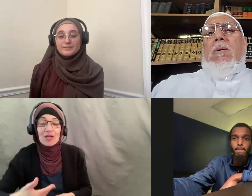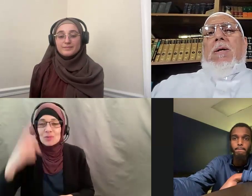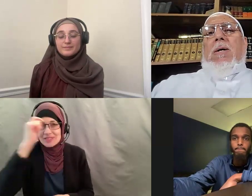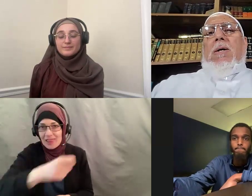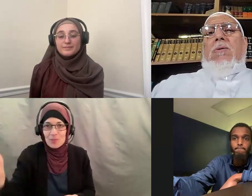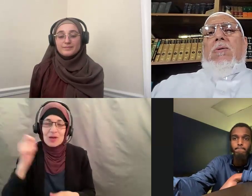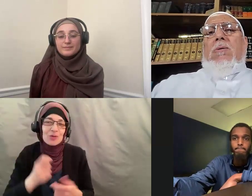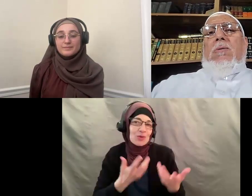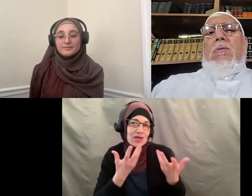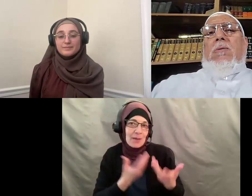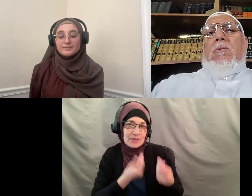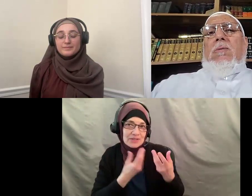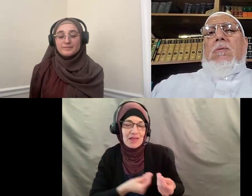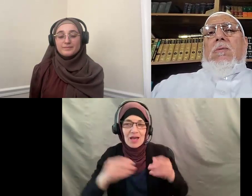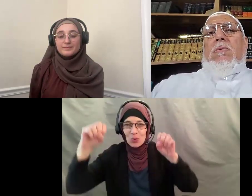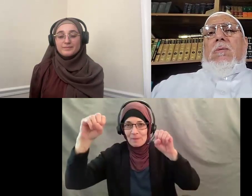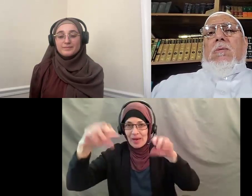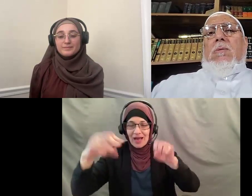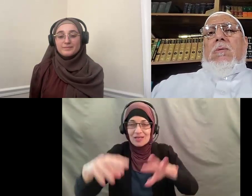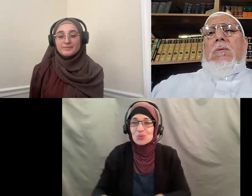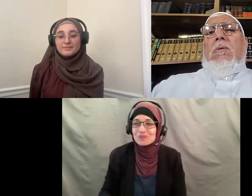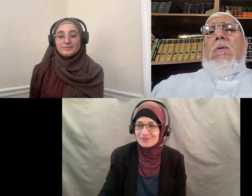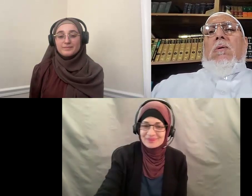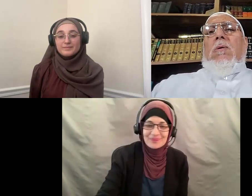الله وبركاته.